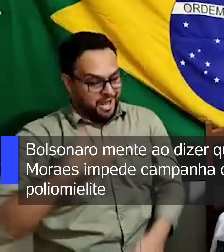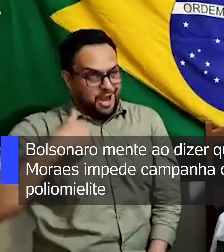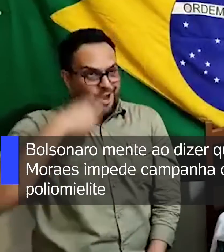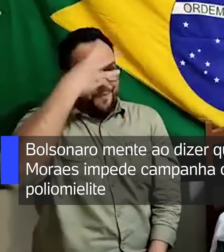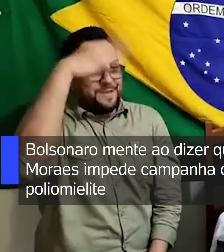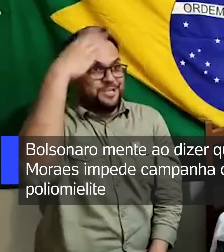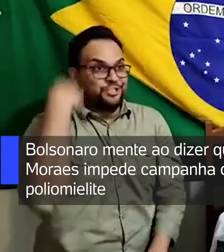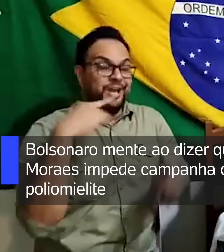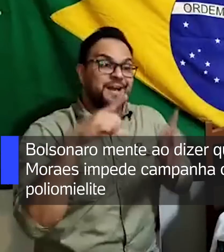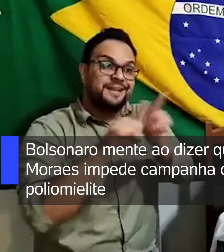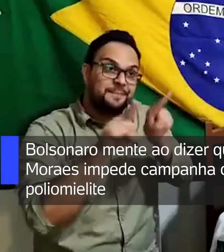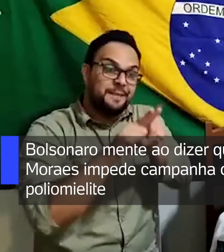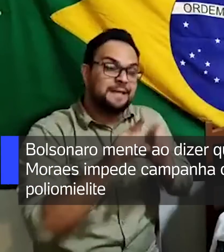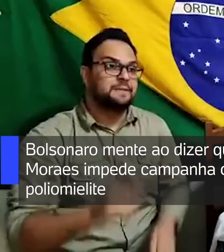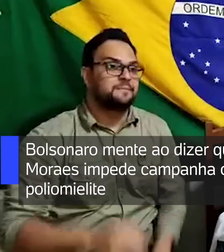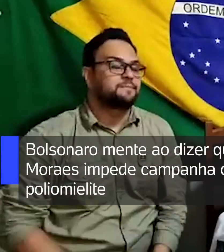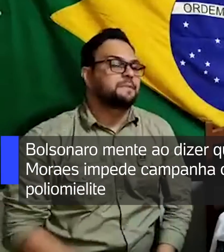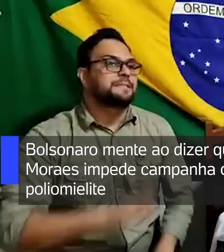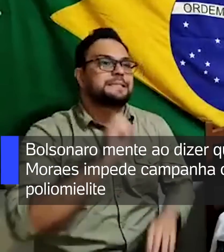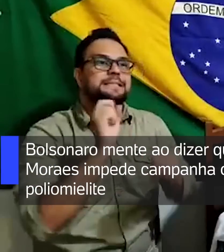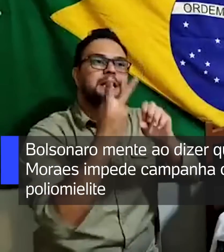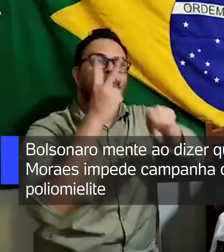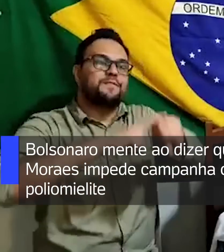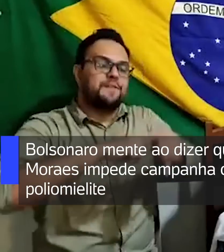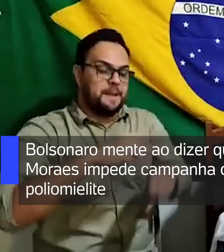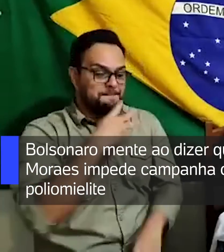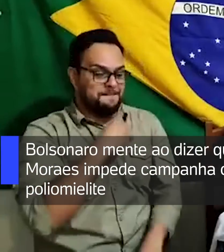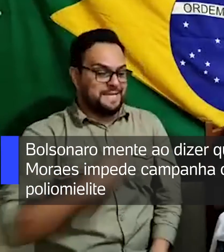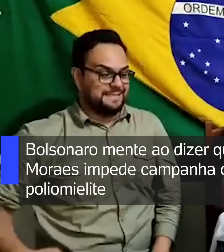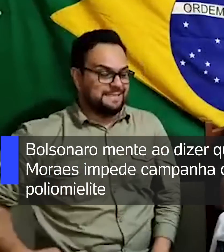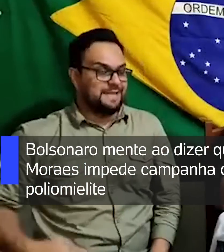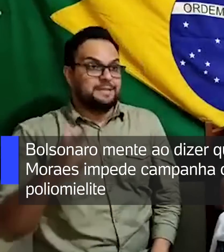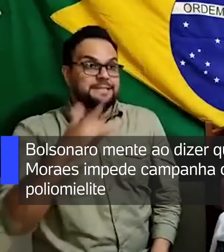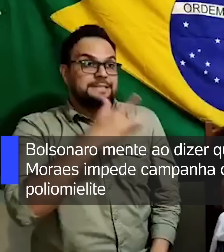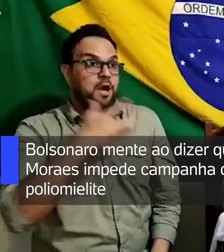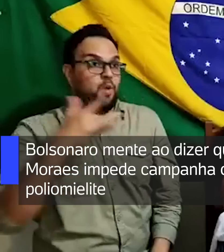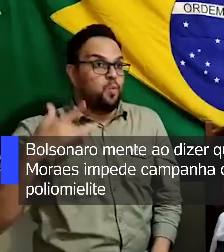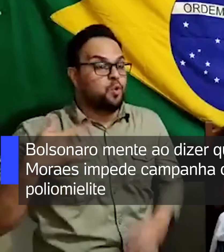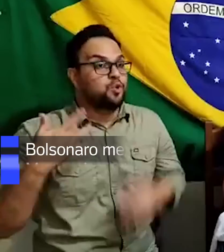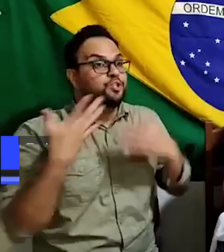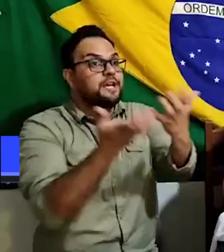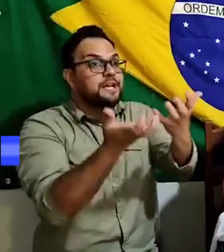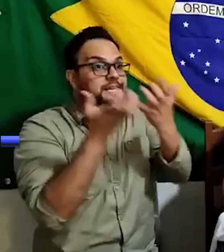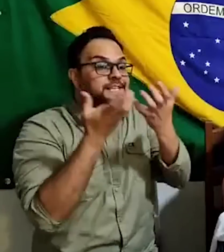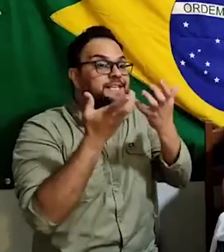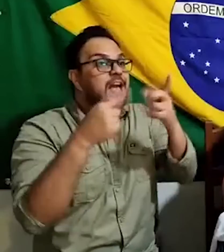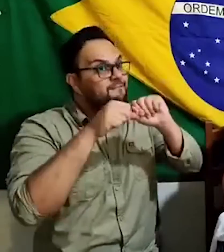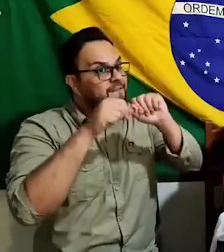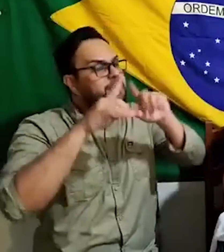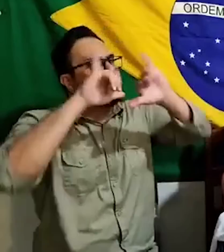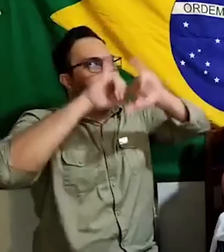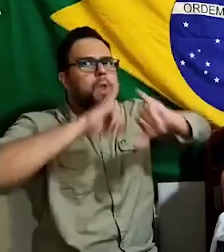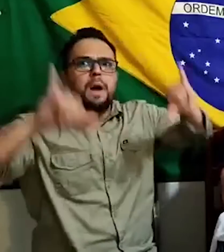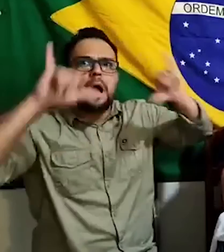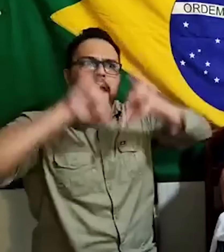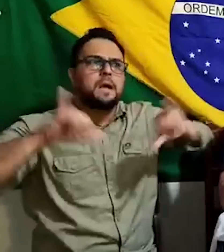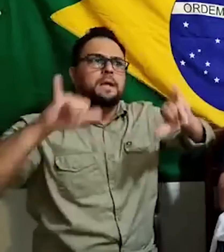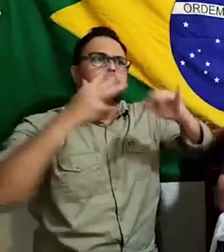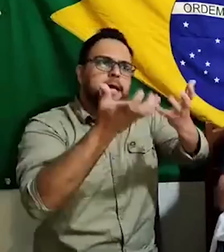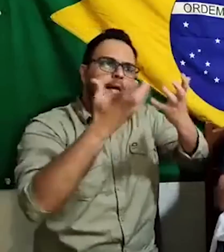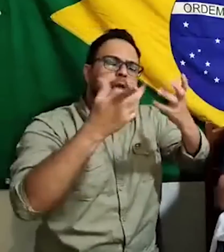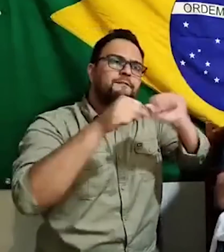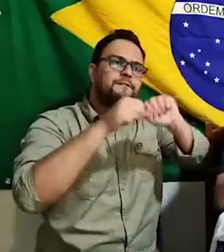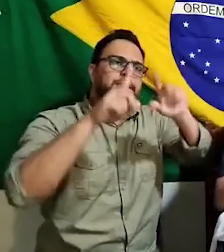pela segunda vez consecutiva, o Ministério da Saúde quer fazer propaganda, né? Quer fazer